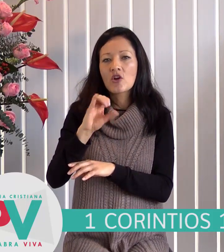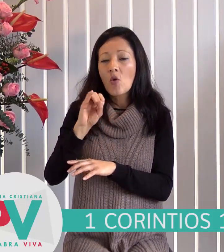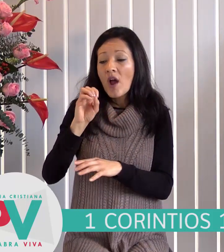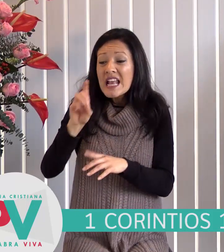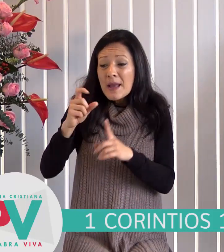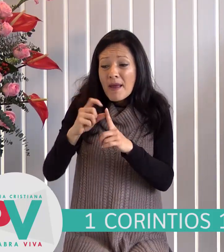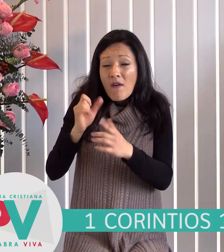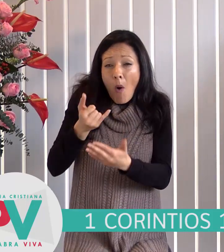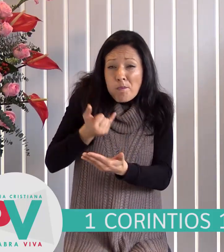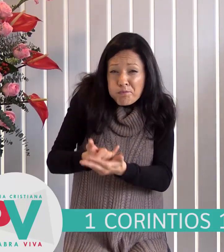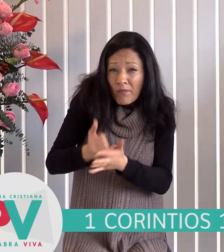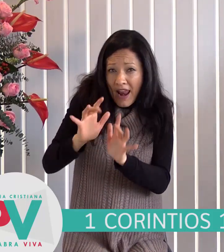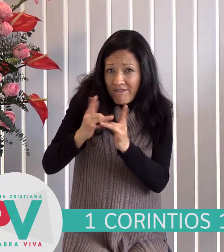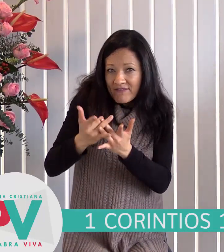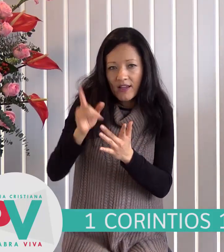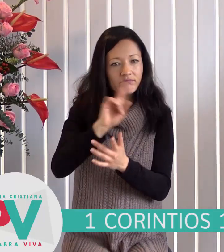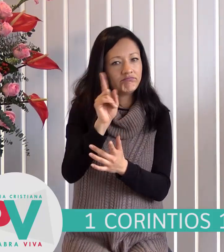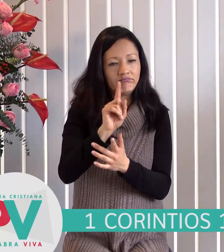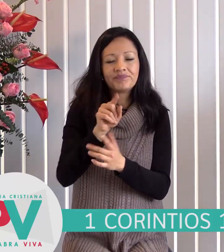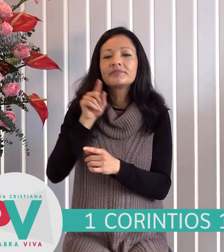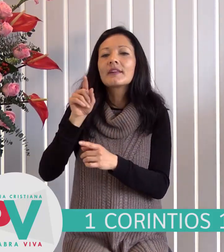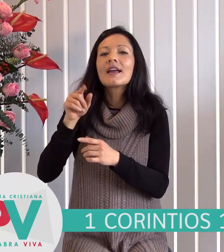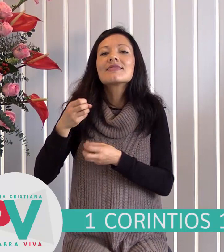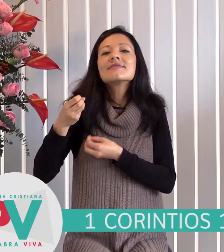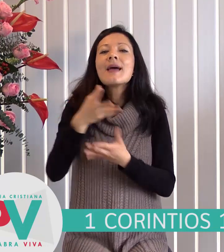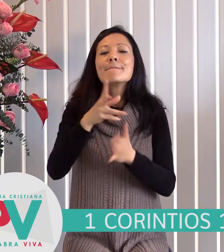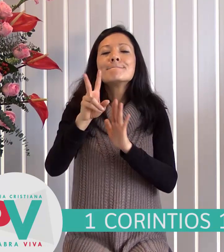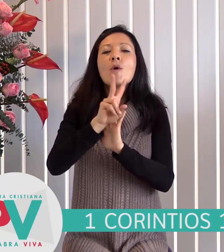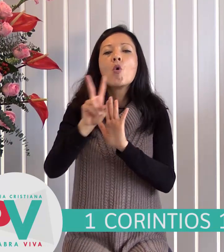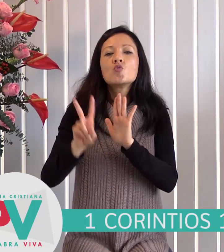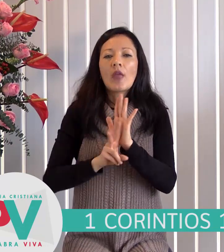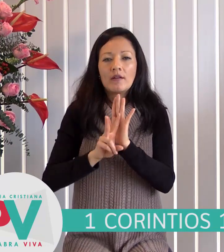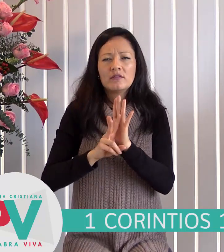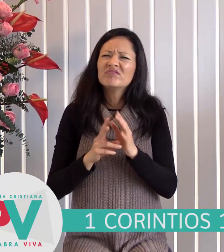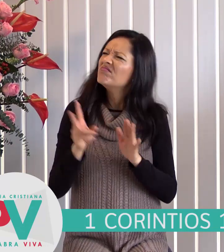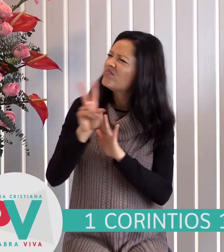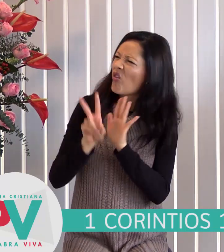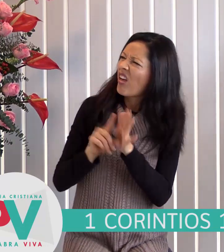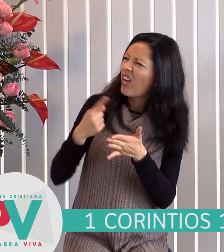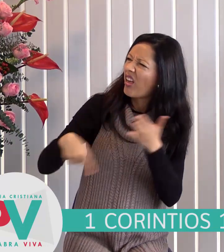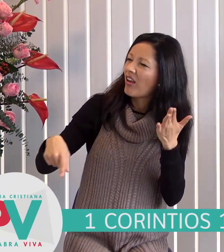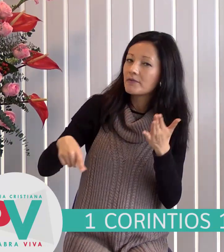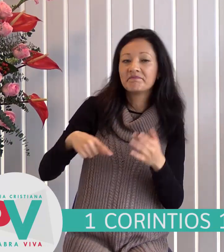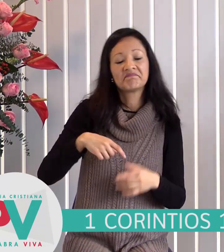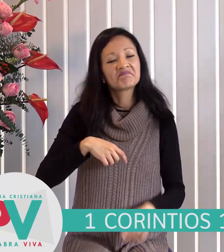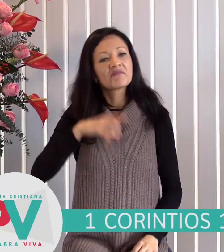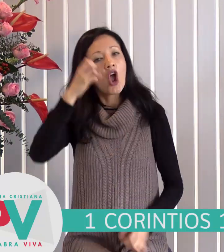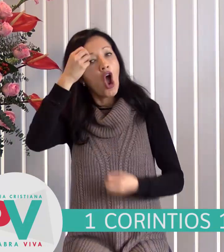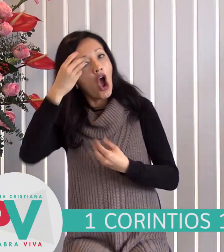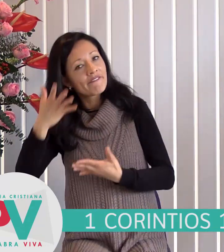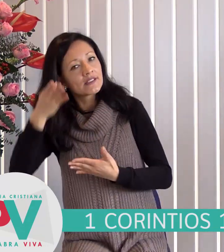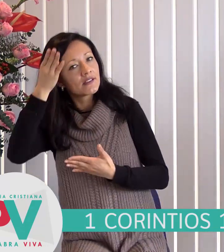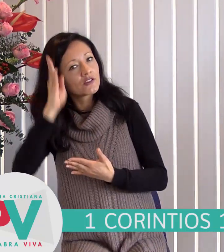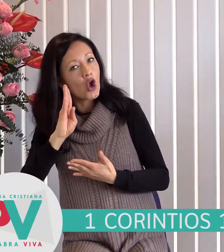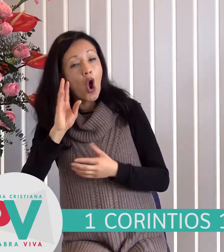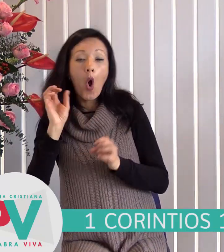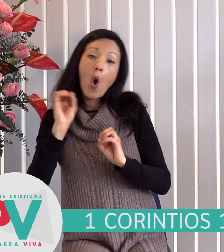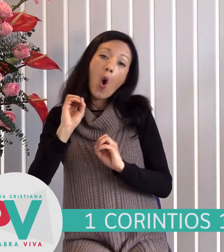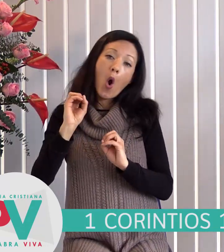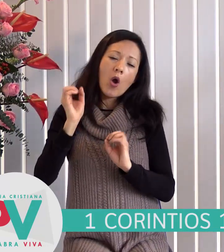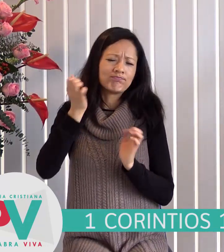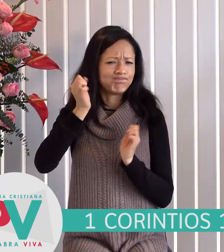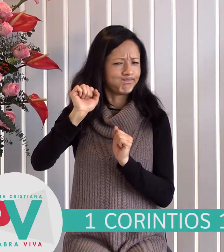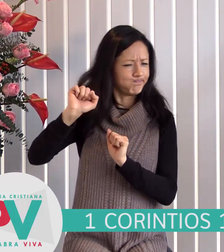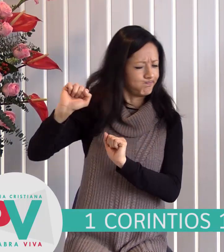cuando la escucho. Pero a los ángeles les dio voluntad. ¿De qué? De obedecer a Dios o